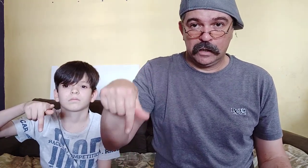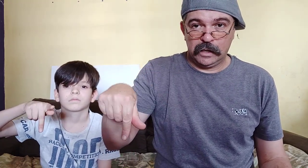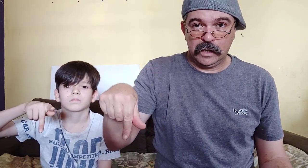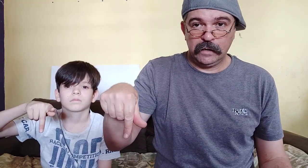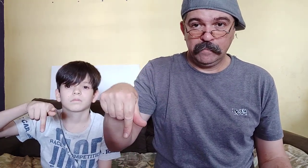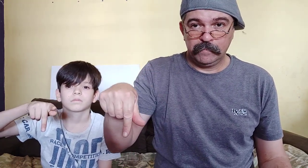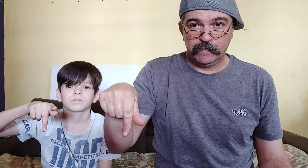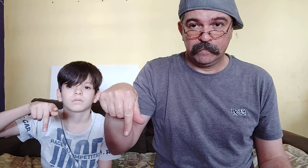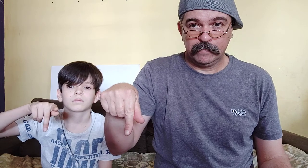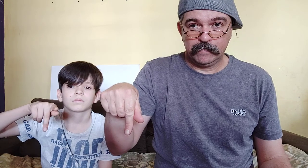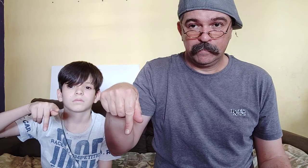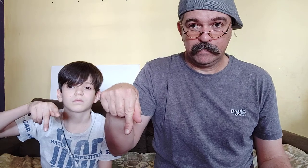Q,